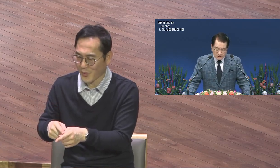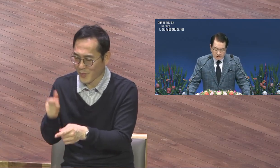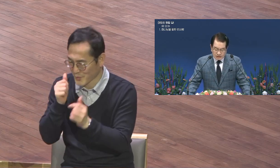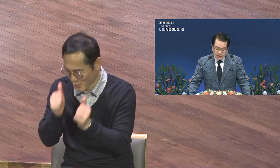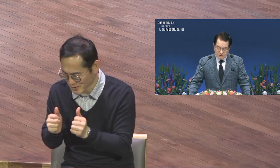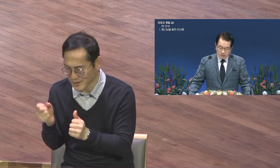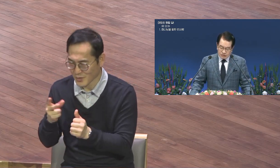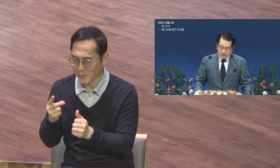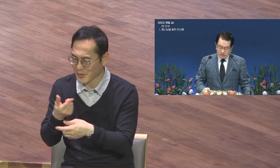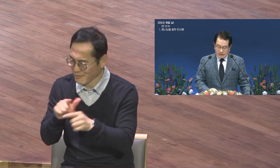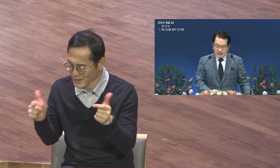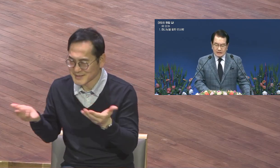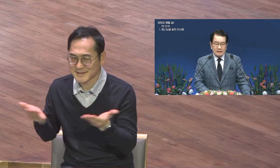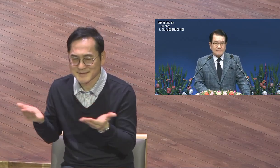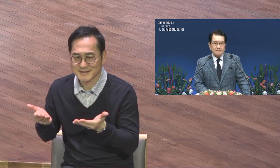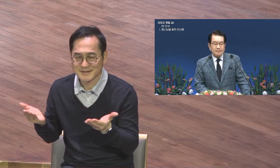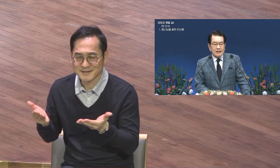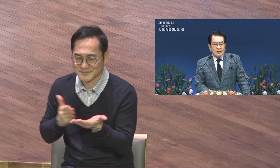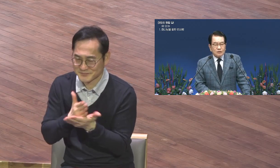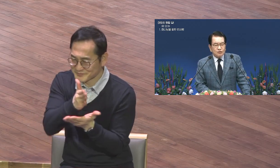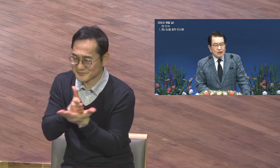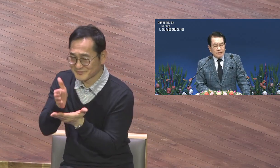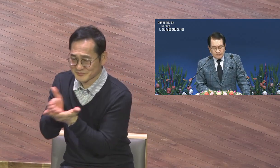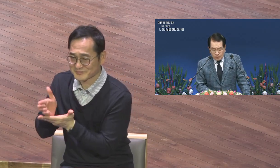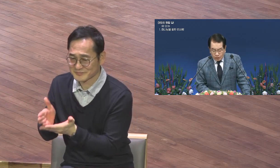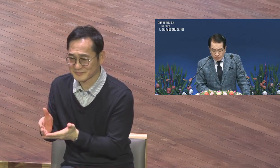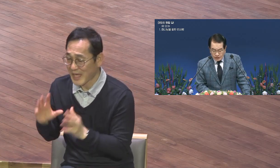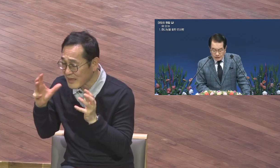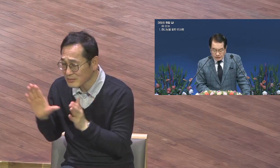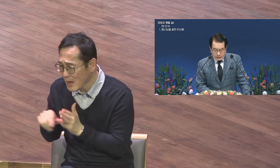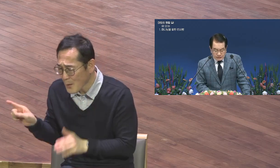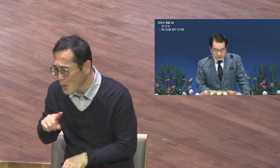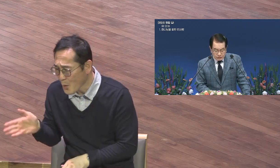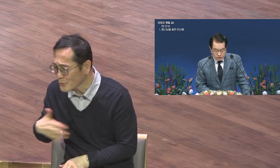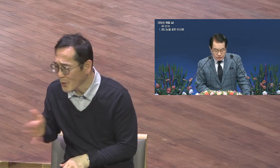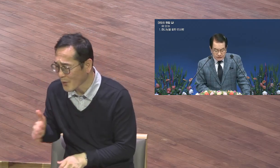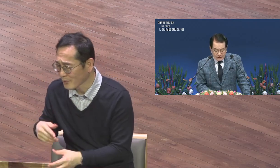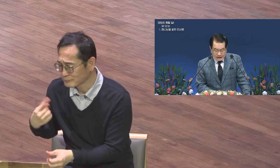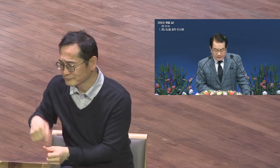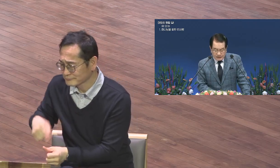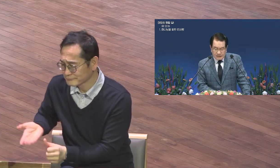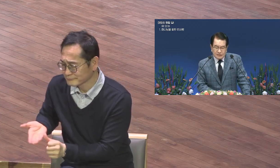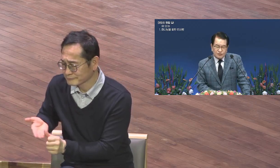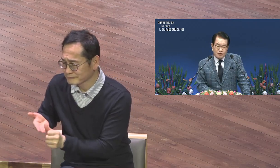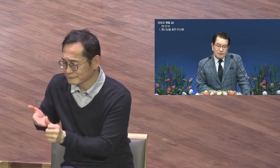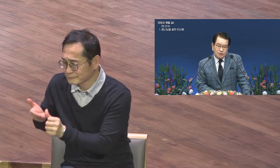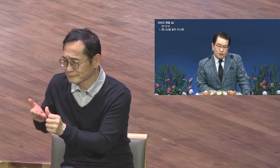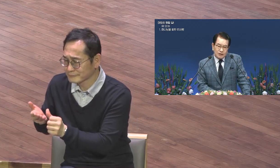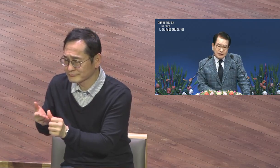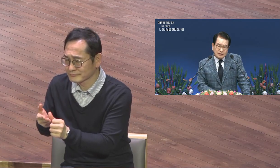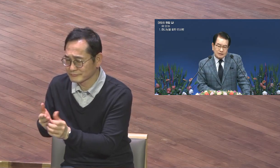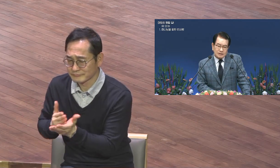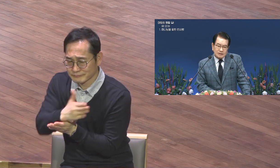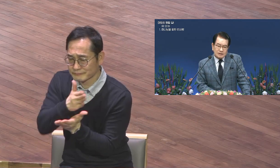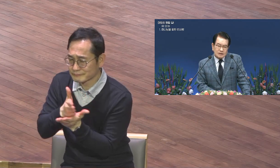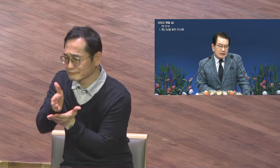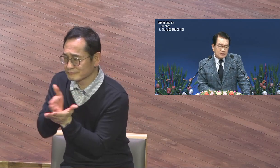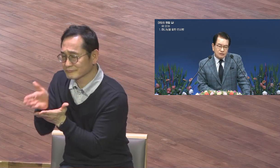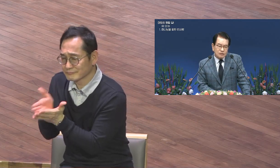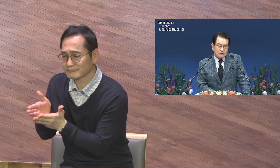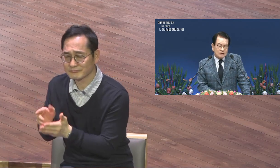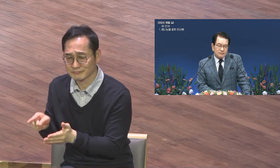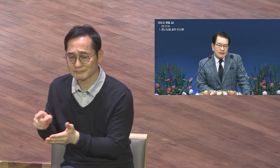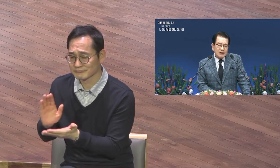렘넌트를 성경적 언약적으로 세워가야 되는데 눈에 보이는 것으로 제한하면 안 돼요. 눈에 보이는 것.